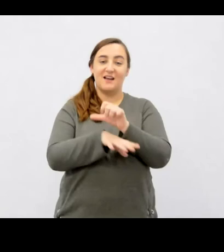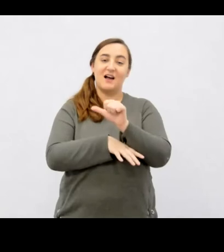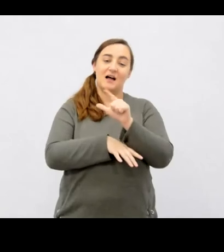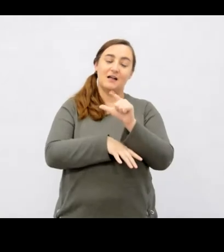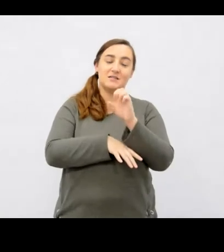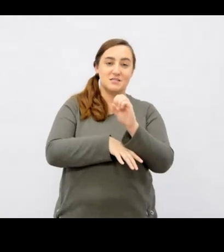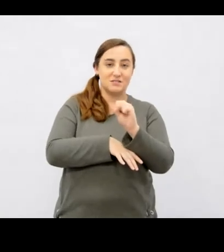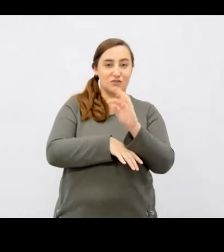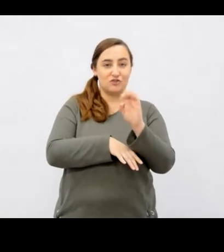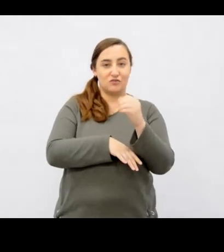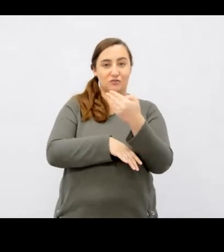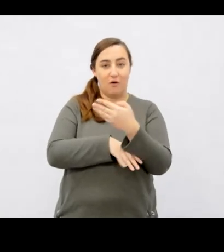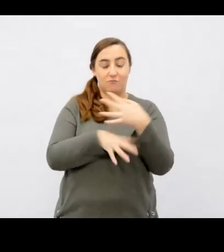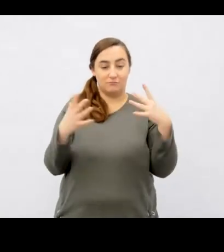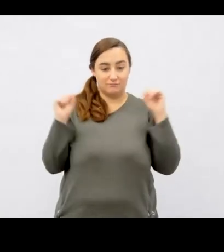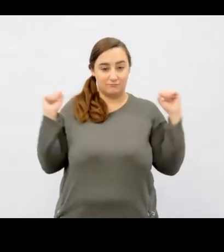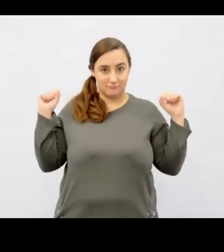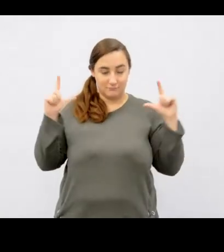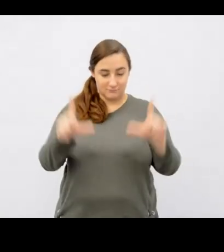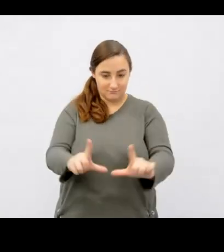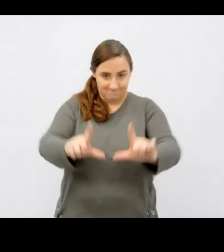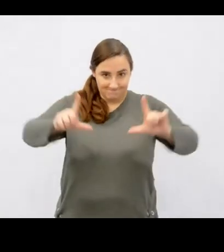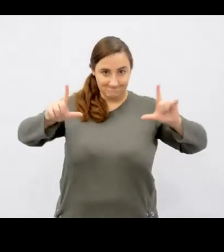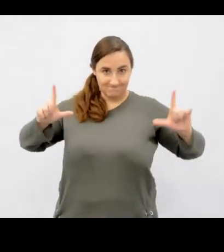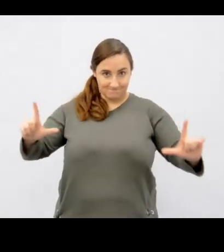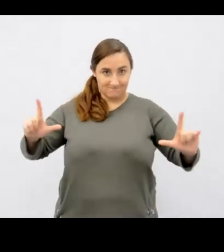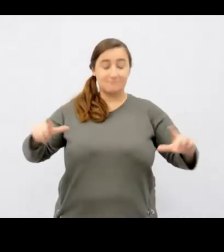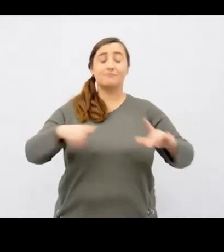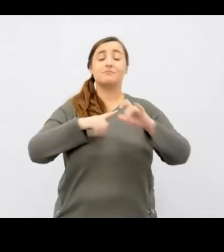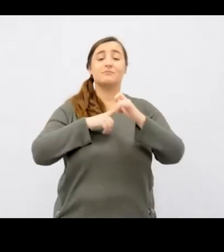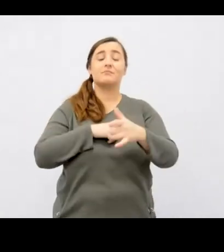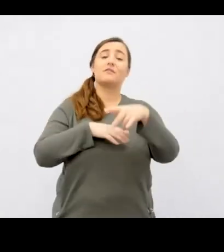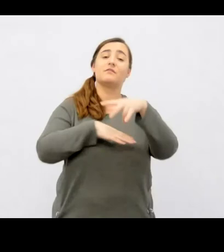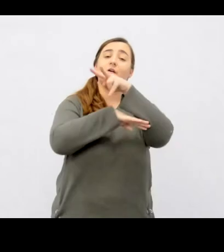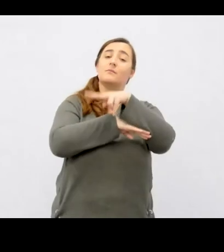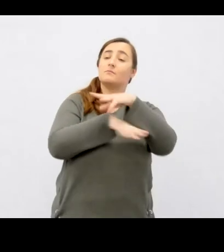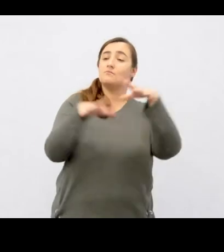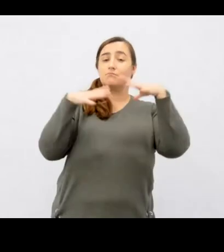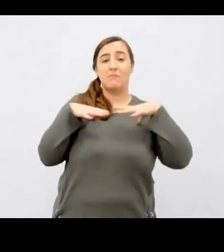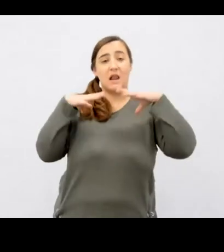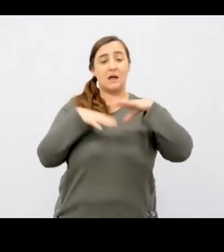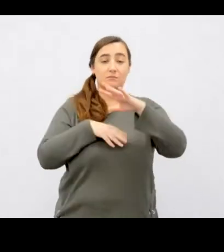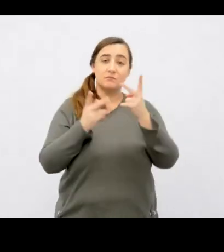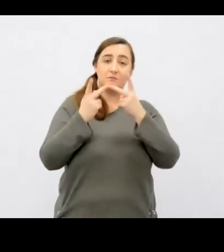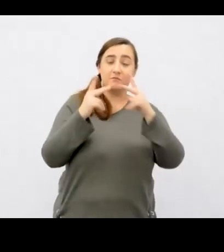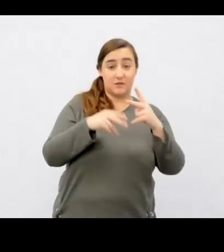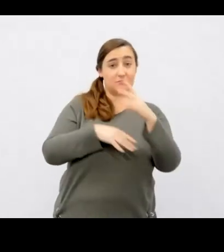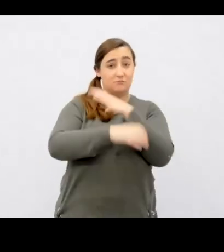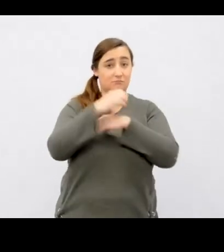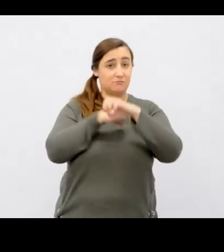pour pouvoir ensemble comprendre les balades urbaines qui vont arriver et l'ensemble des enjeux qui